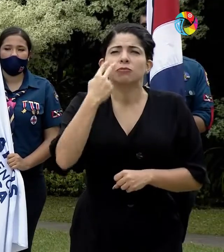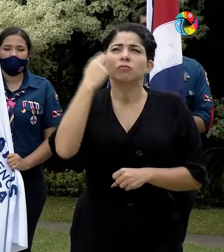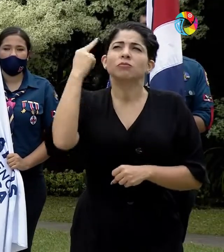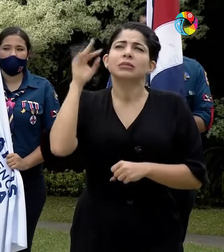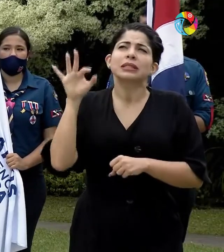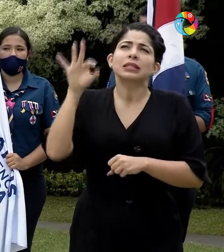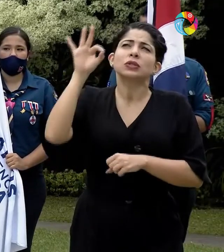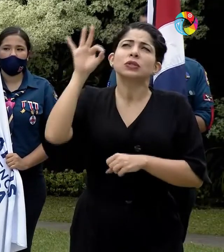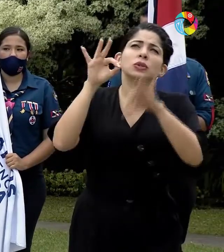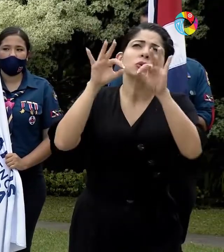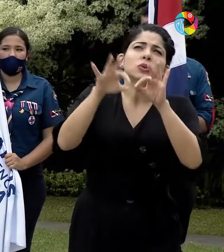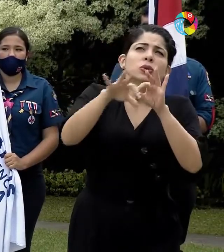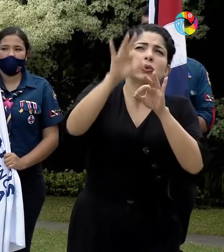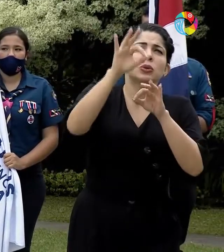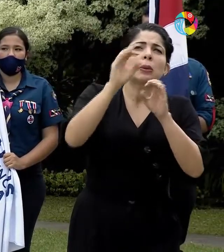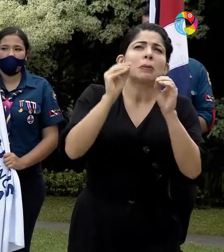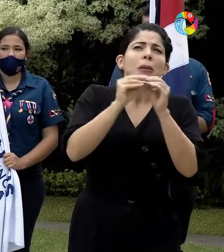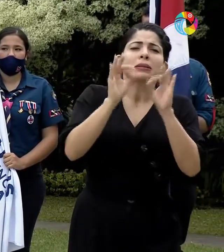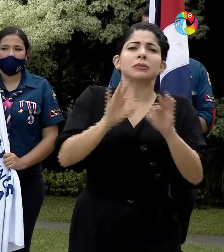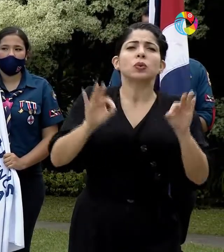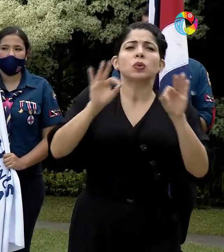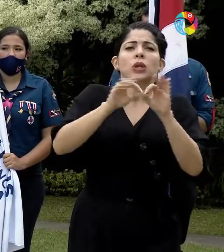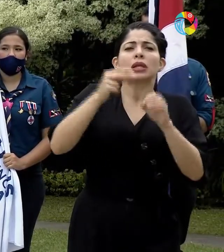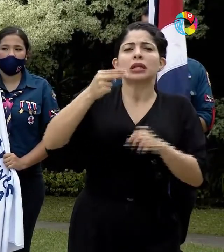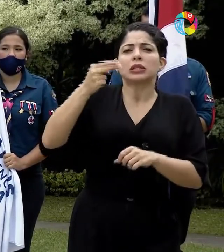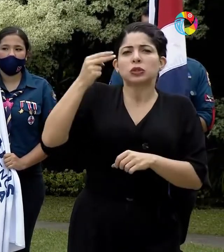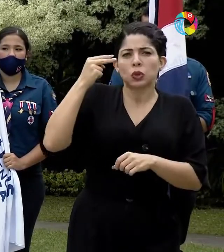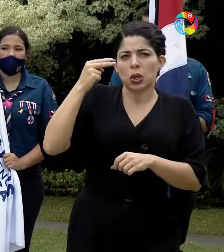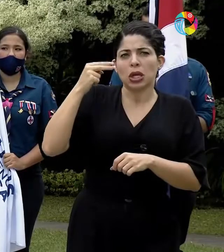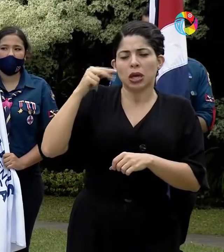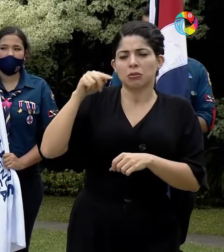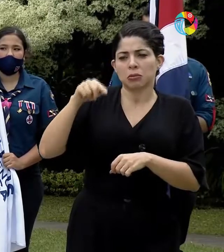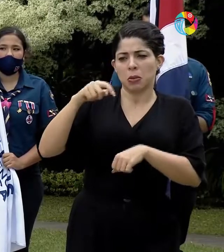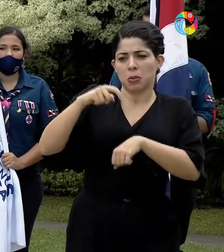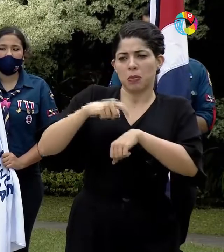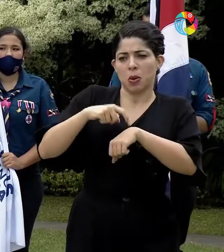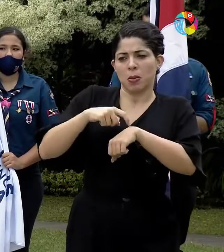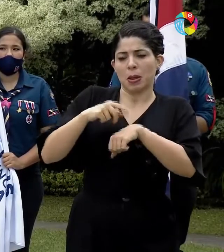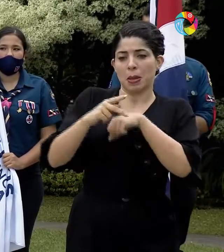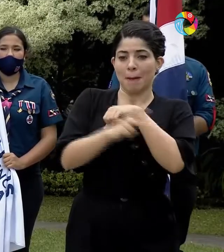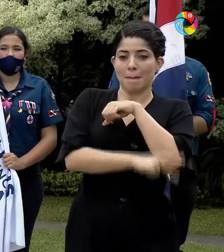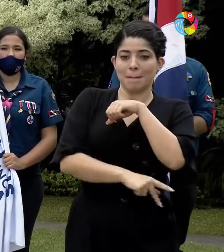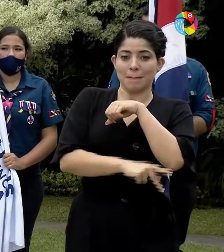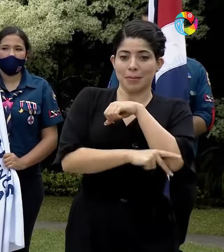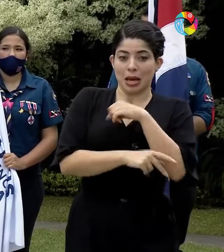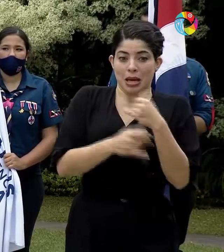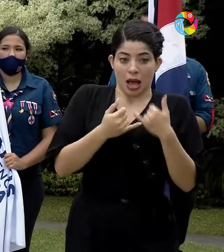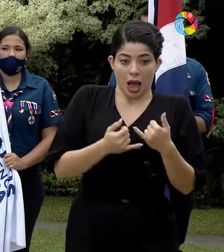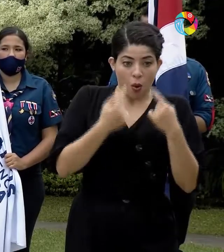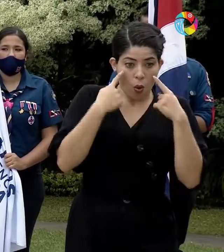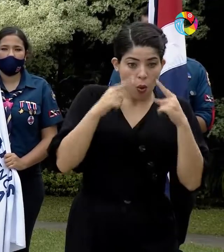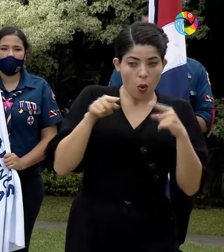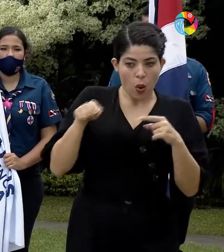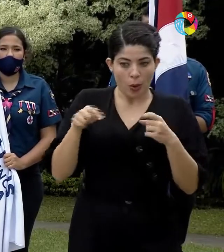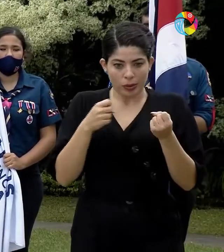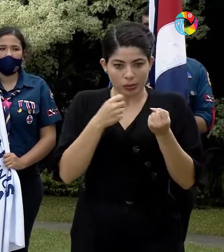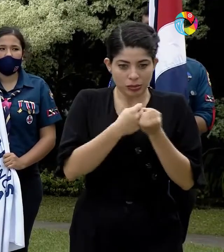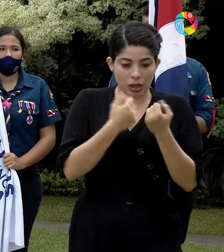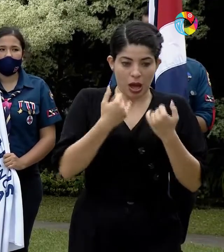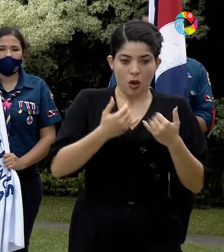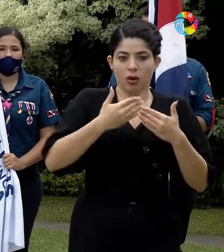hitos históricos, aportes al país que somos y al país que seguimos siendo y que seguiremos